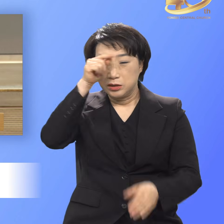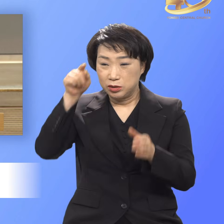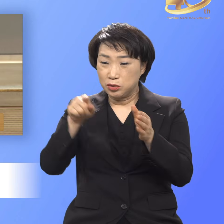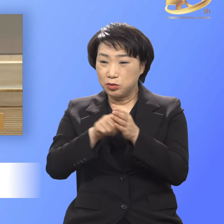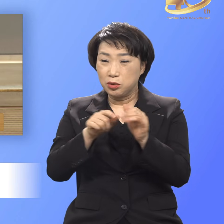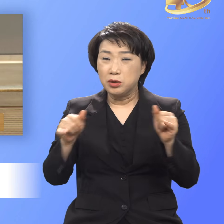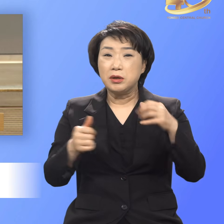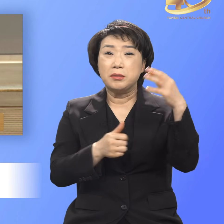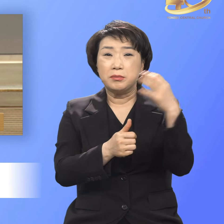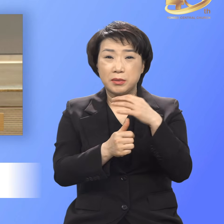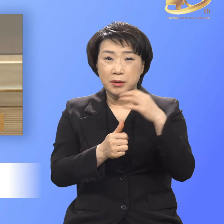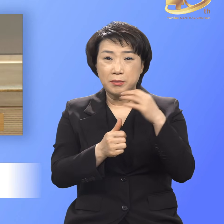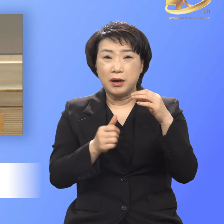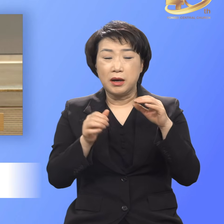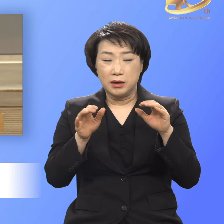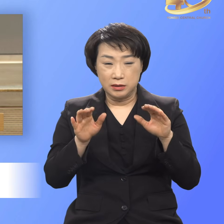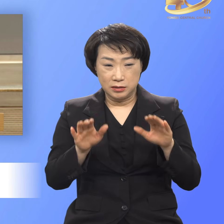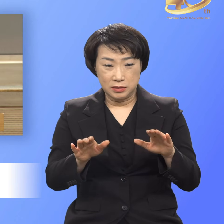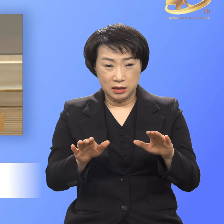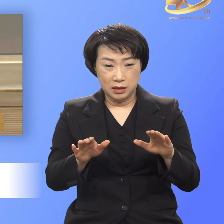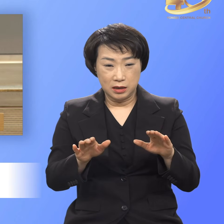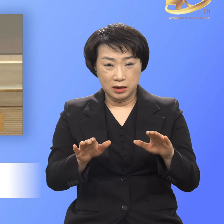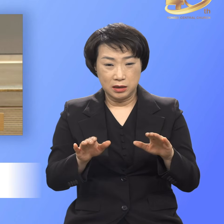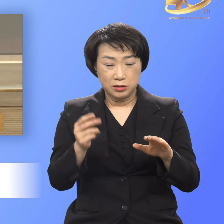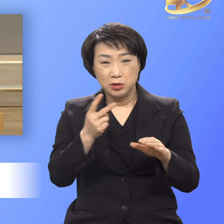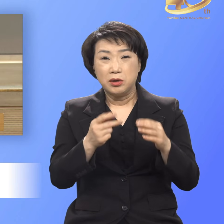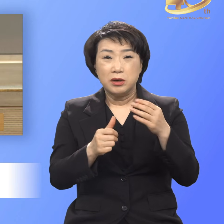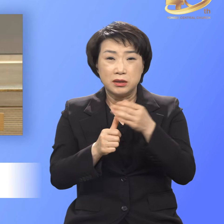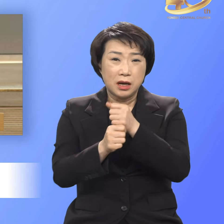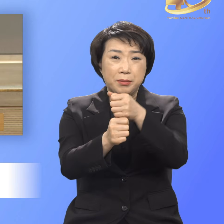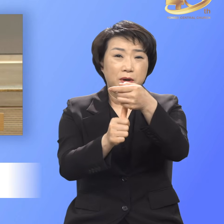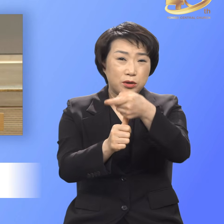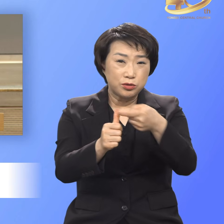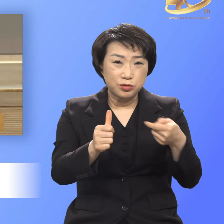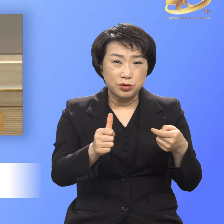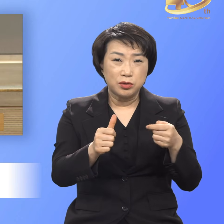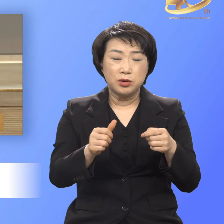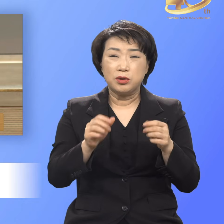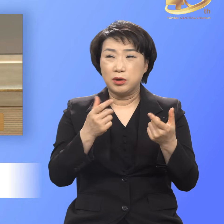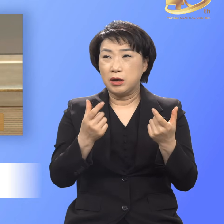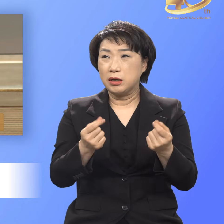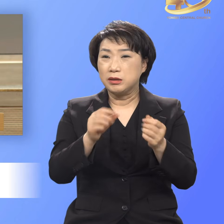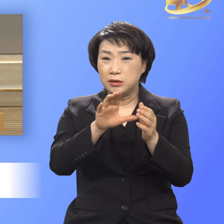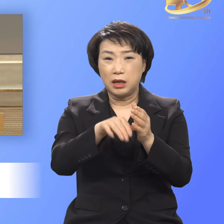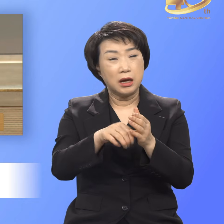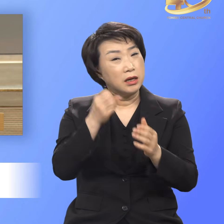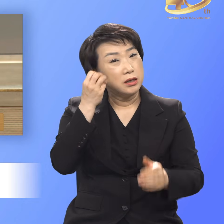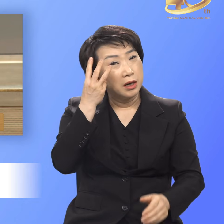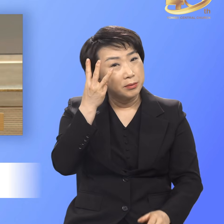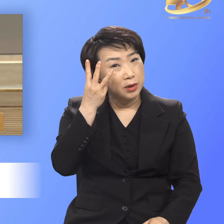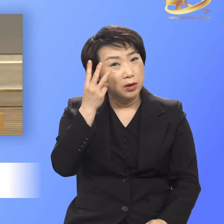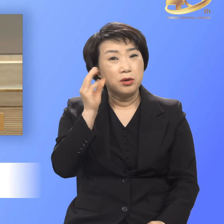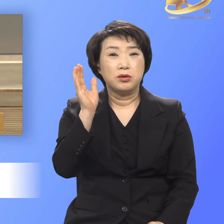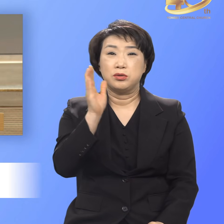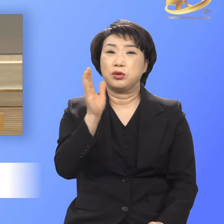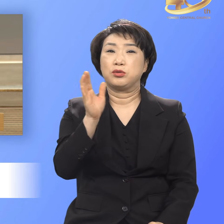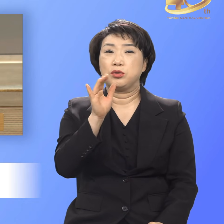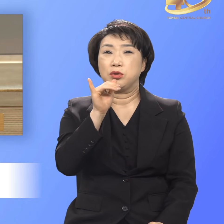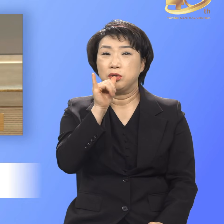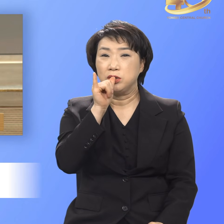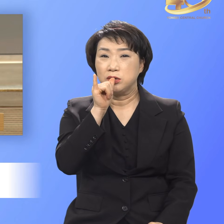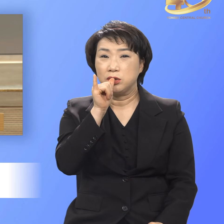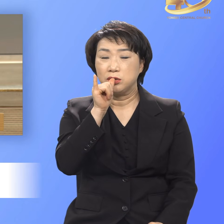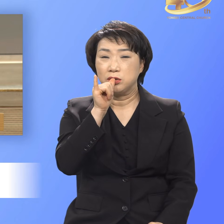기독교인을 핍박하고 잡아 죽이고 그런 날이 한 3개월